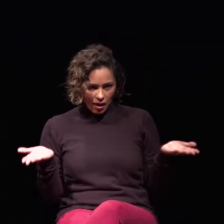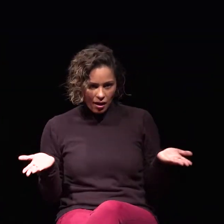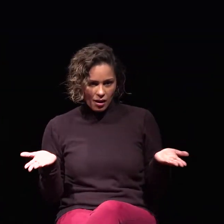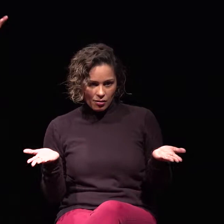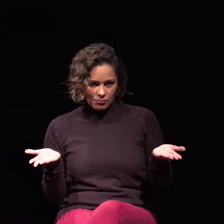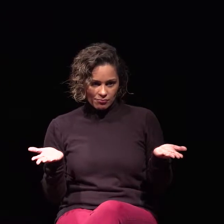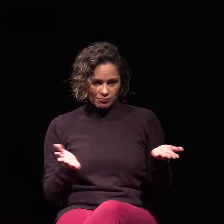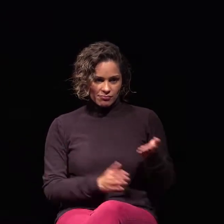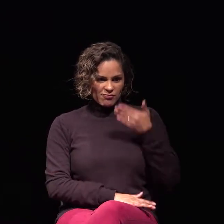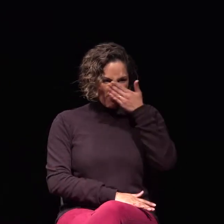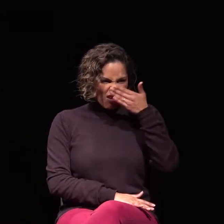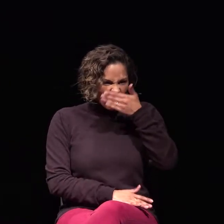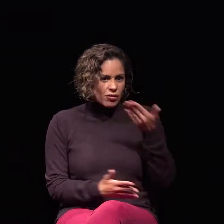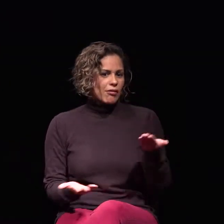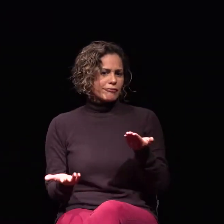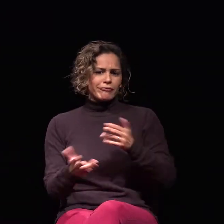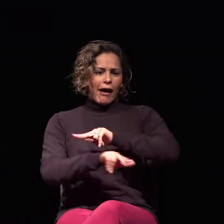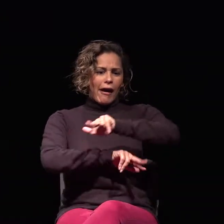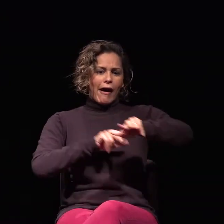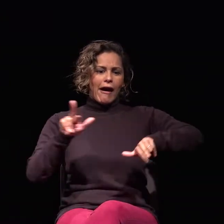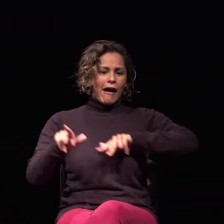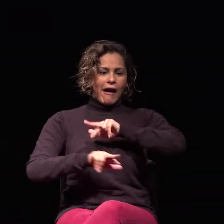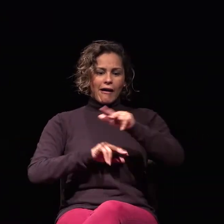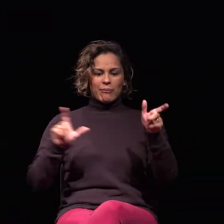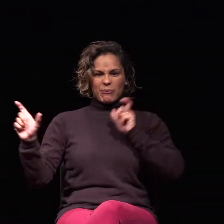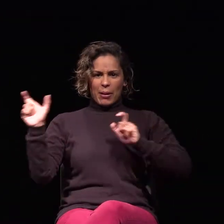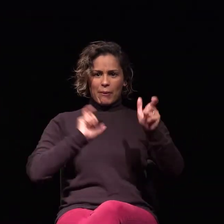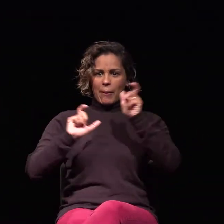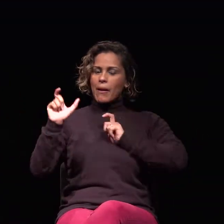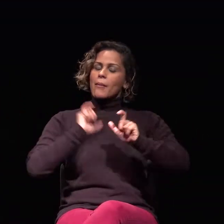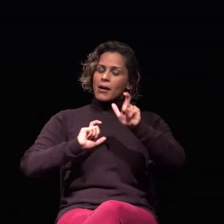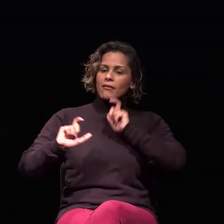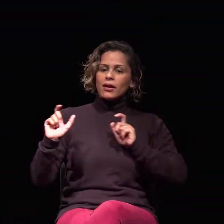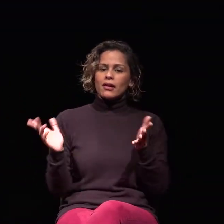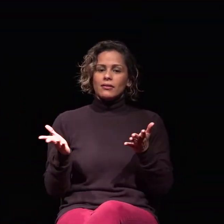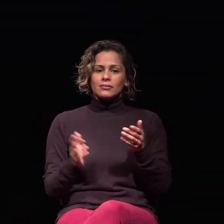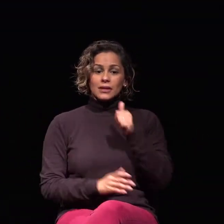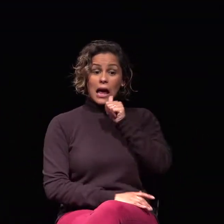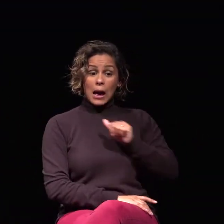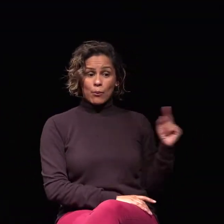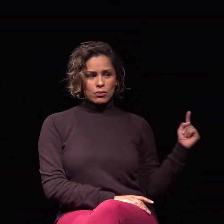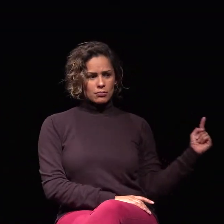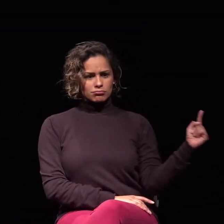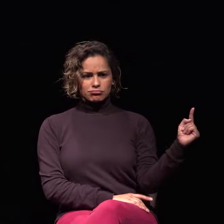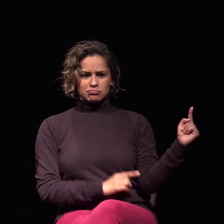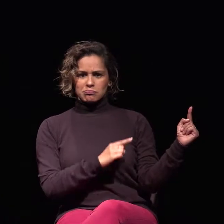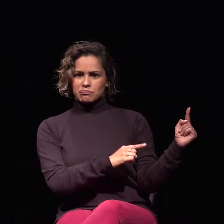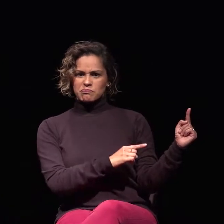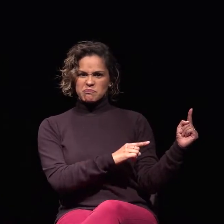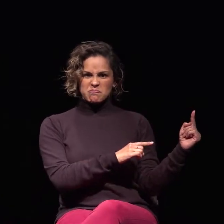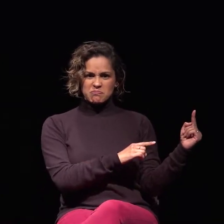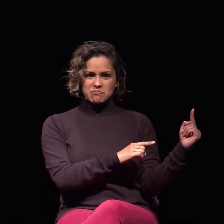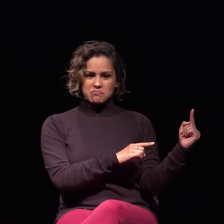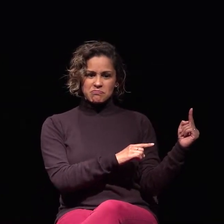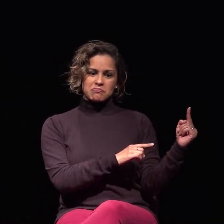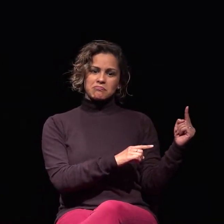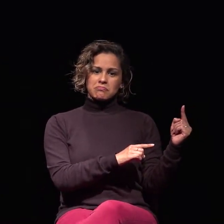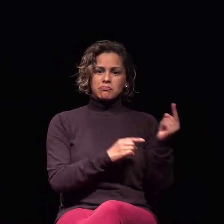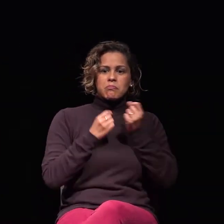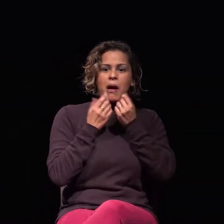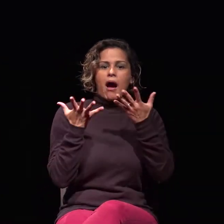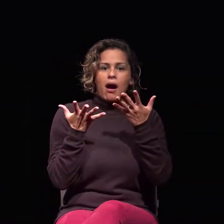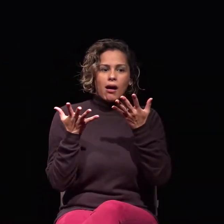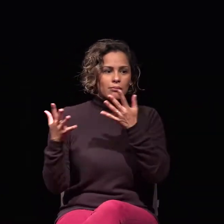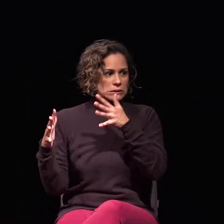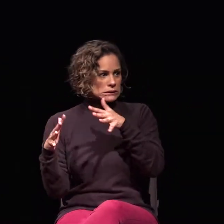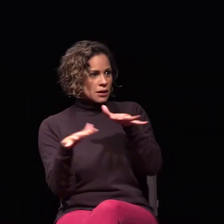ficavam sem ter o que fazer, segundo eles, e essa mulher falou desse jeito. Foi um choque, gente. No final,